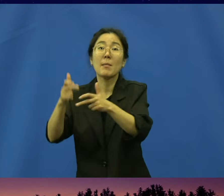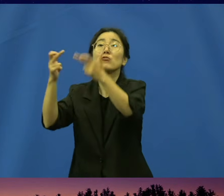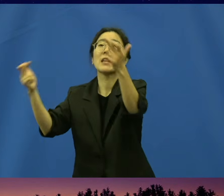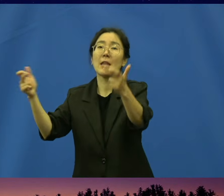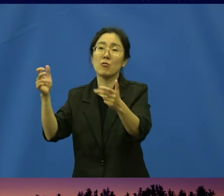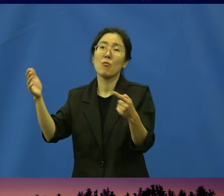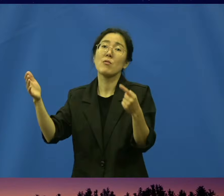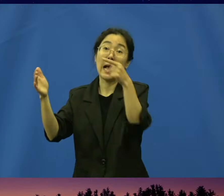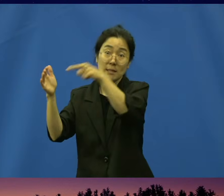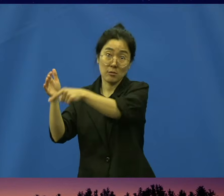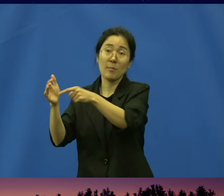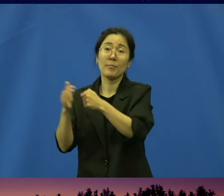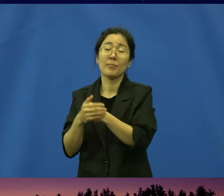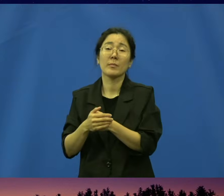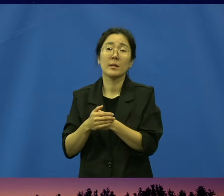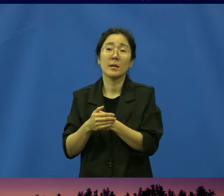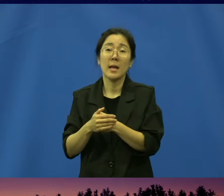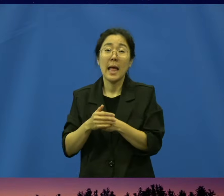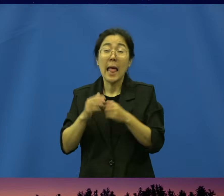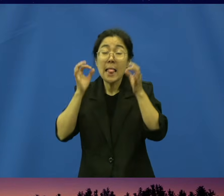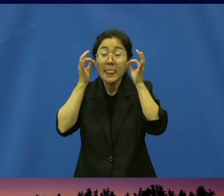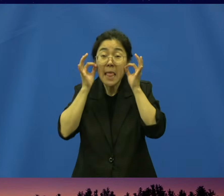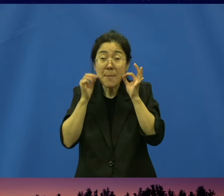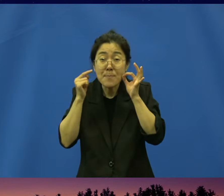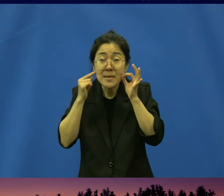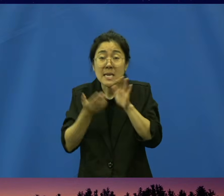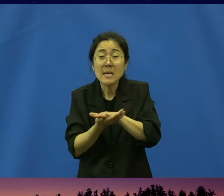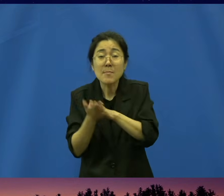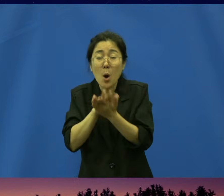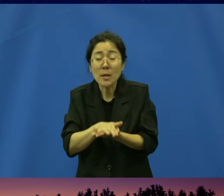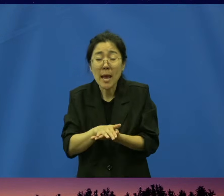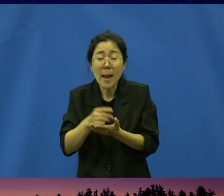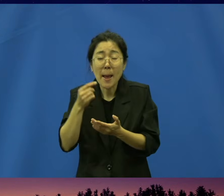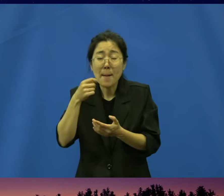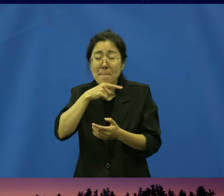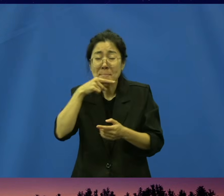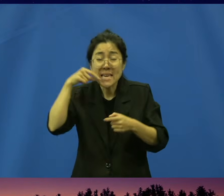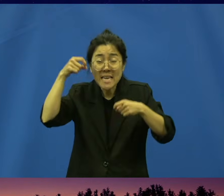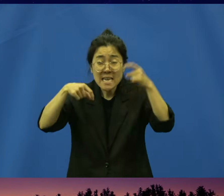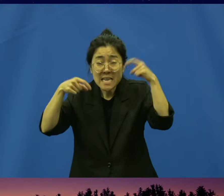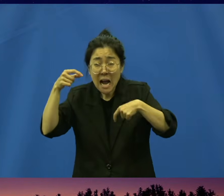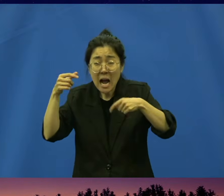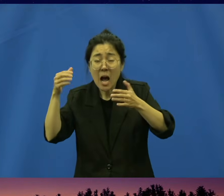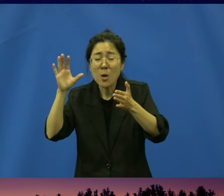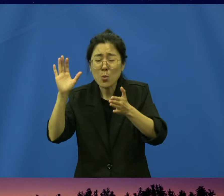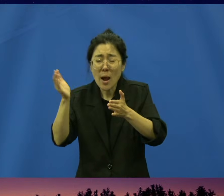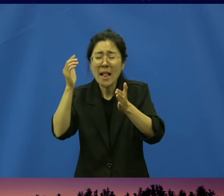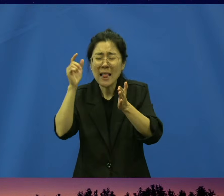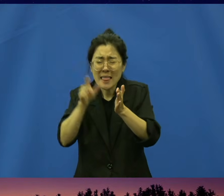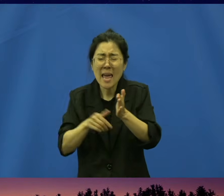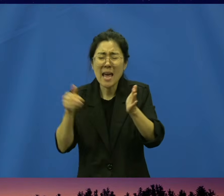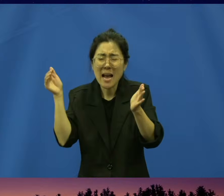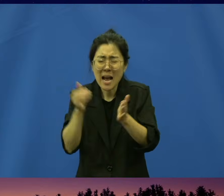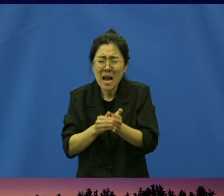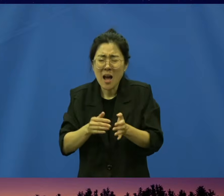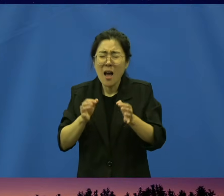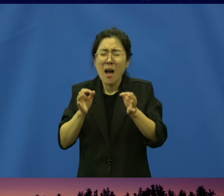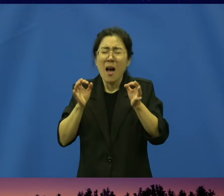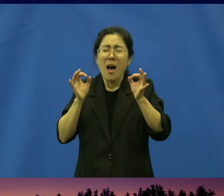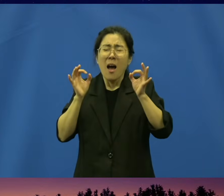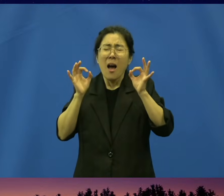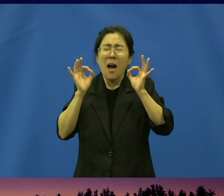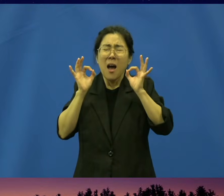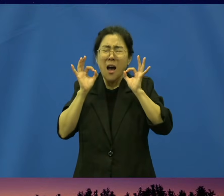거기서 땀방울이 핏방울같이 되도록 온 힘과 정성과 간절함을 다하여